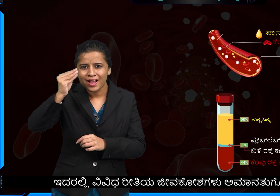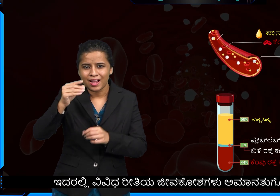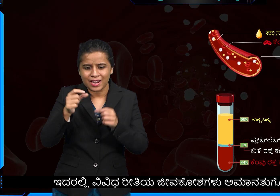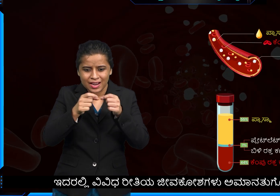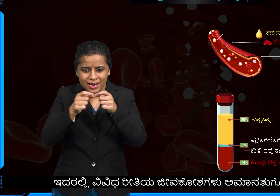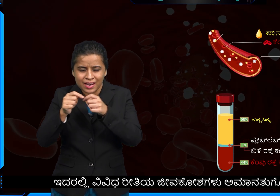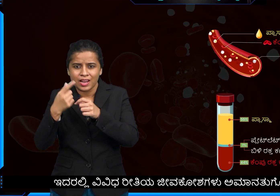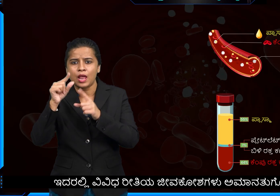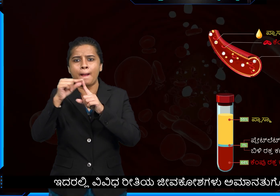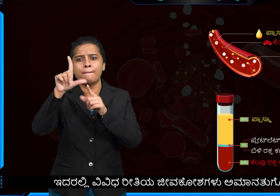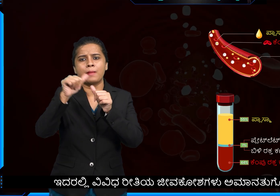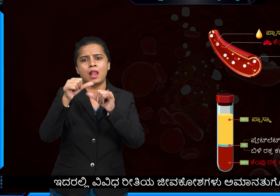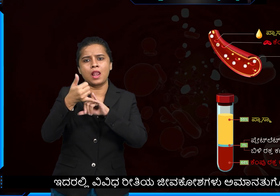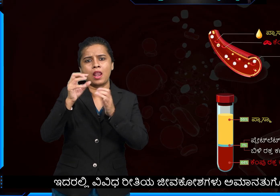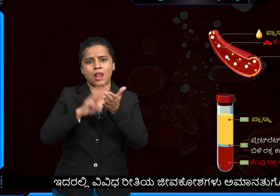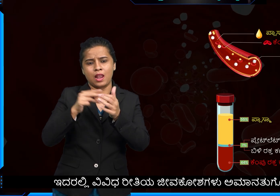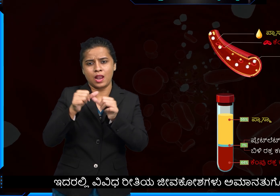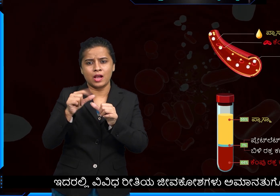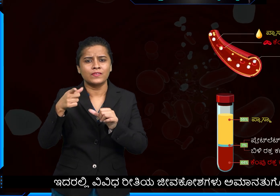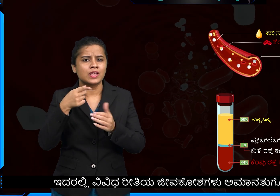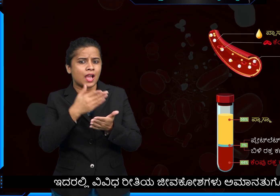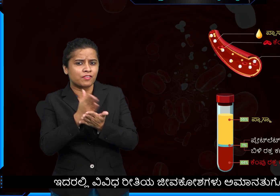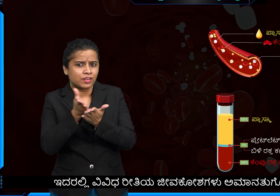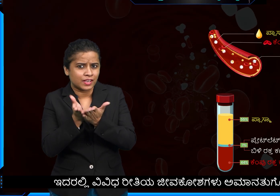ಜೀವಕೋಶಗಳು ಅಮಾನತುಗೊಂಡಿರುತ್ತವೆ.